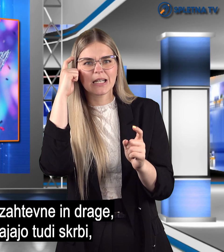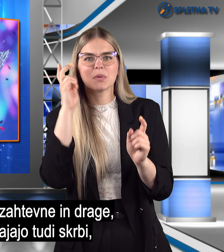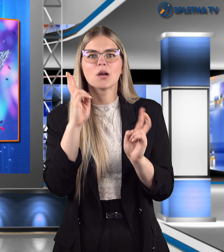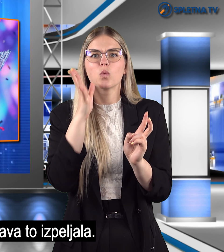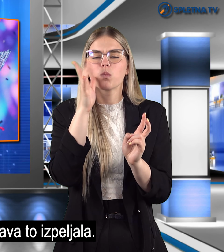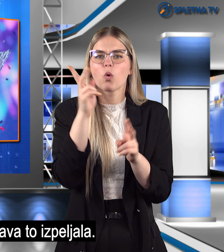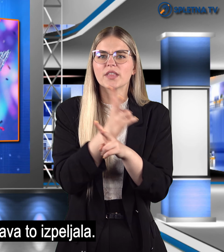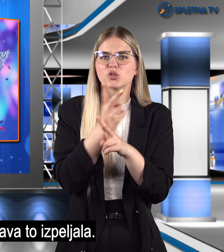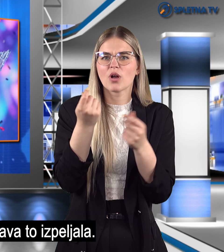to izpeljala.